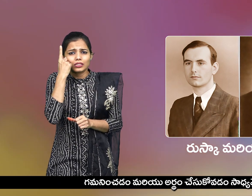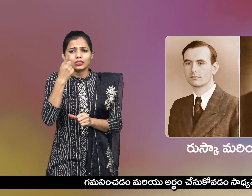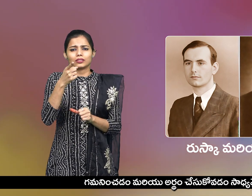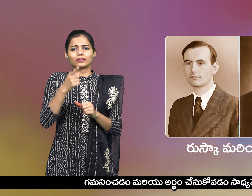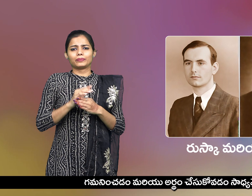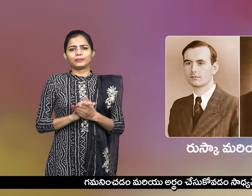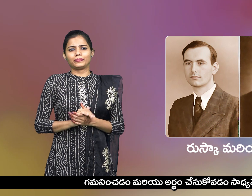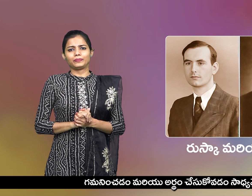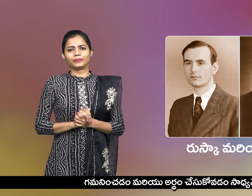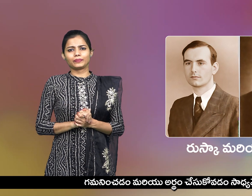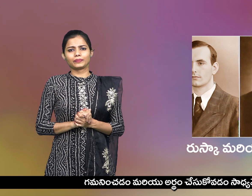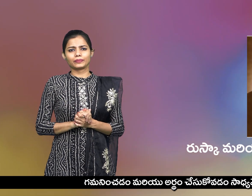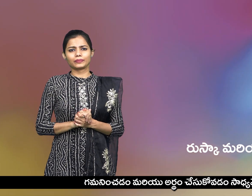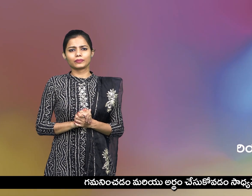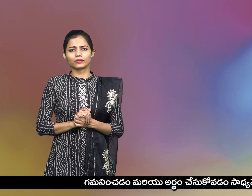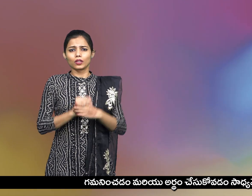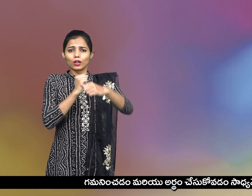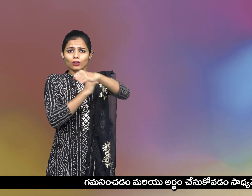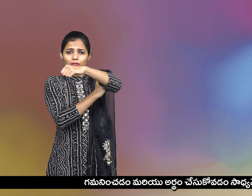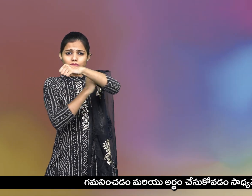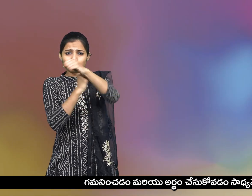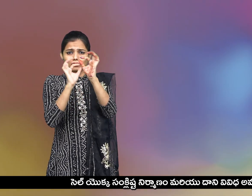చేసుకోవడం సాధ్యమైంది.